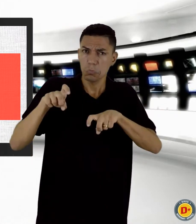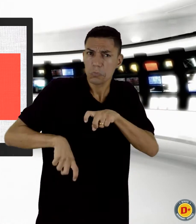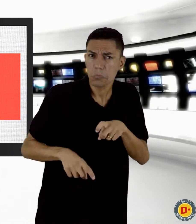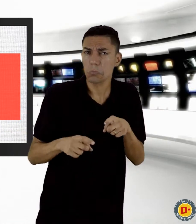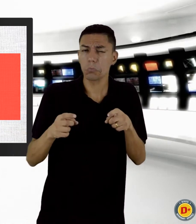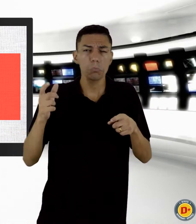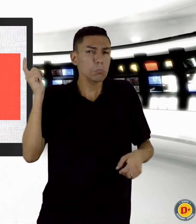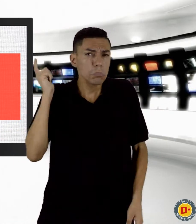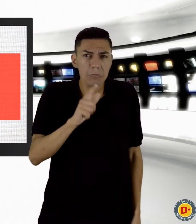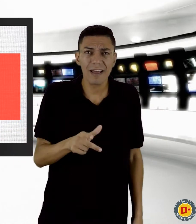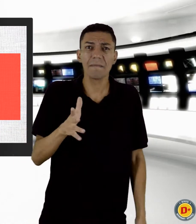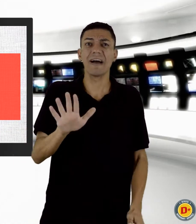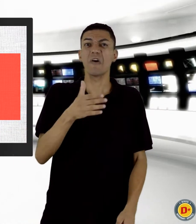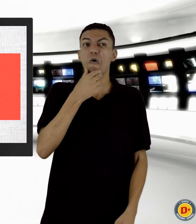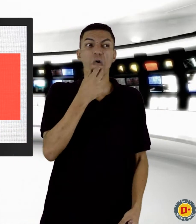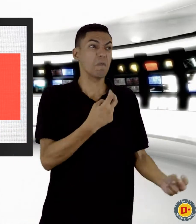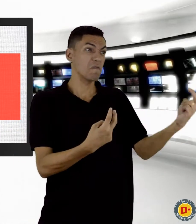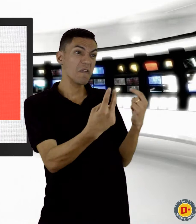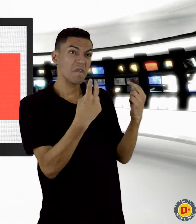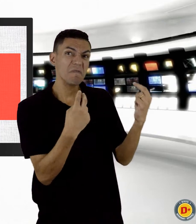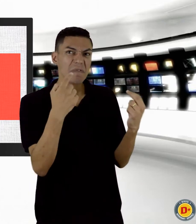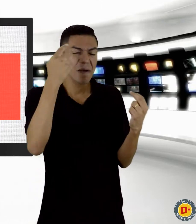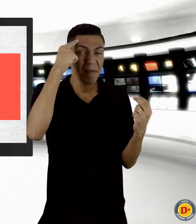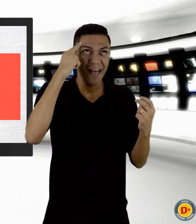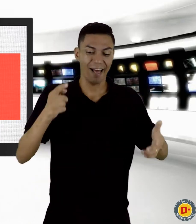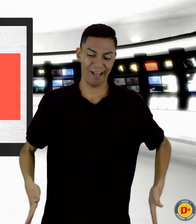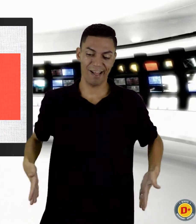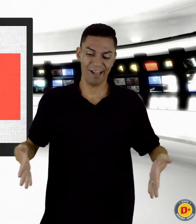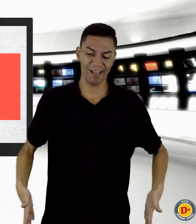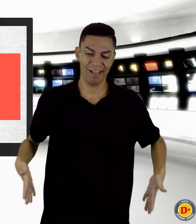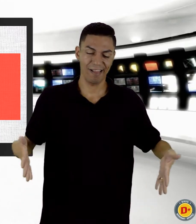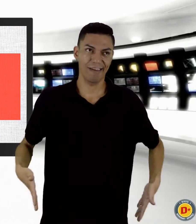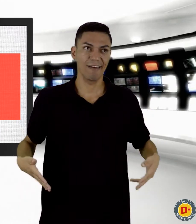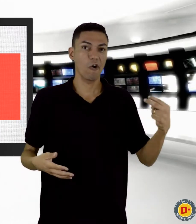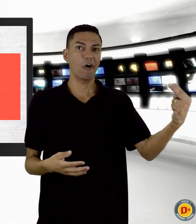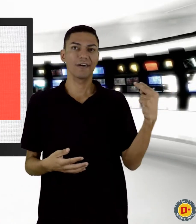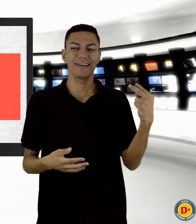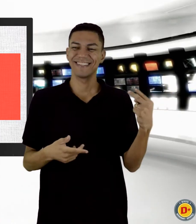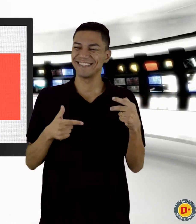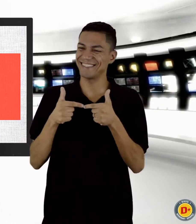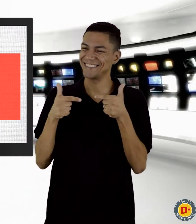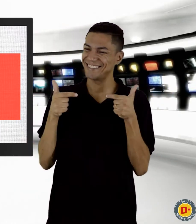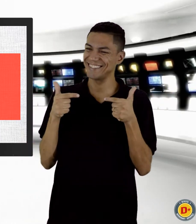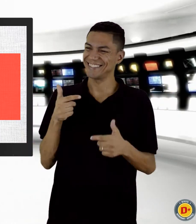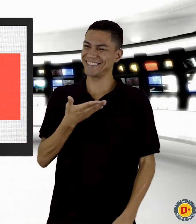conseguem ver além da cadeira e trocas normalmente não passam de olhares de simpatia.